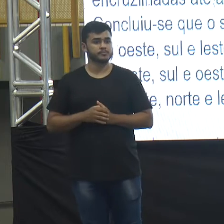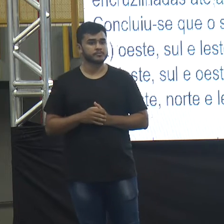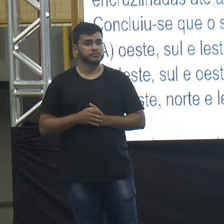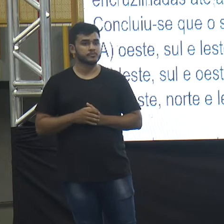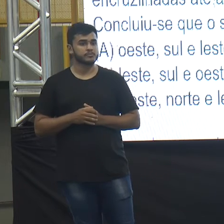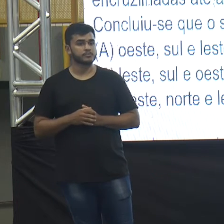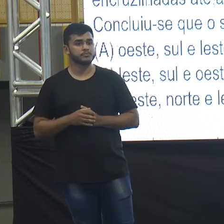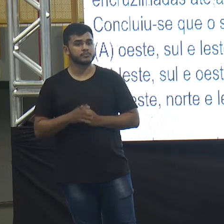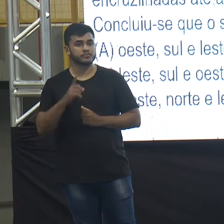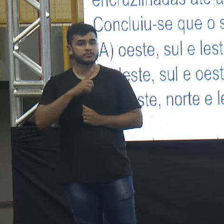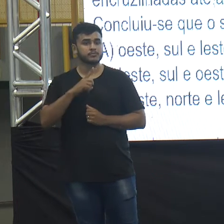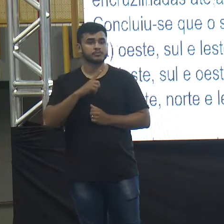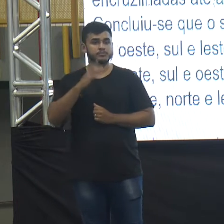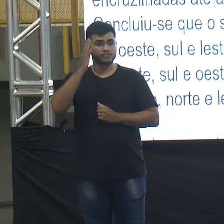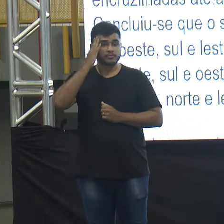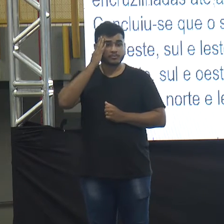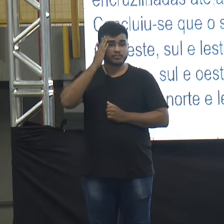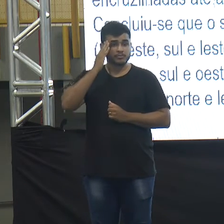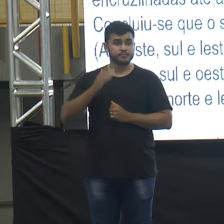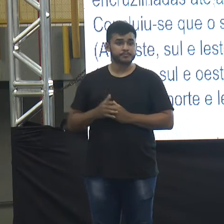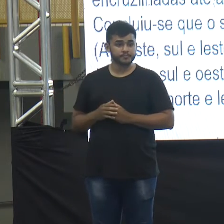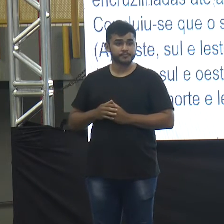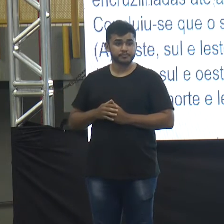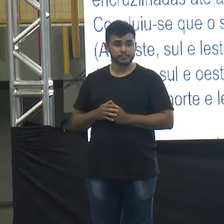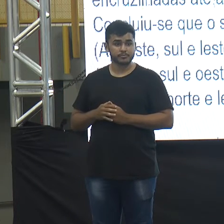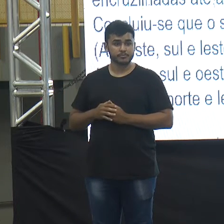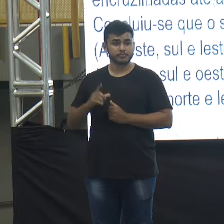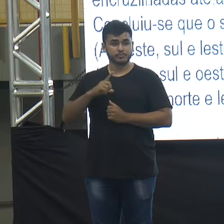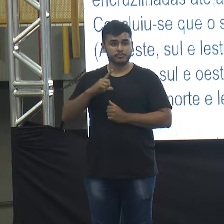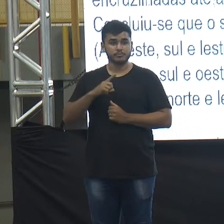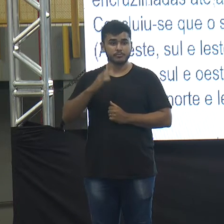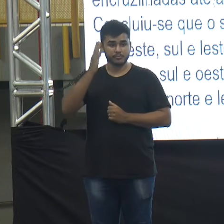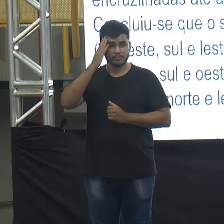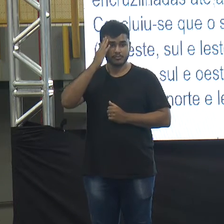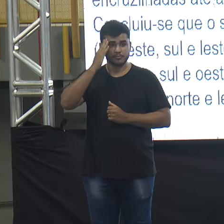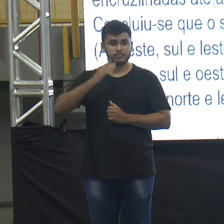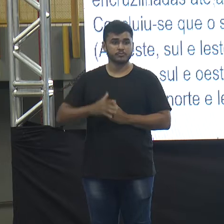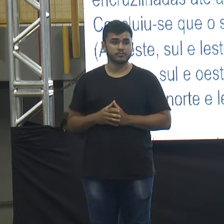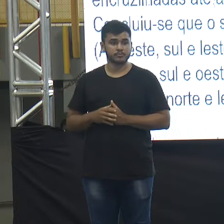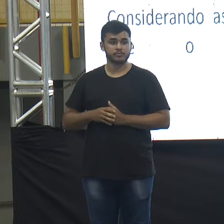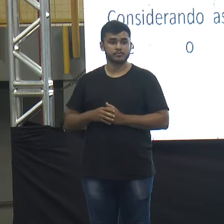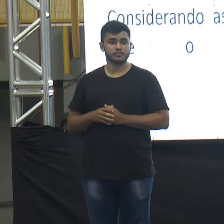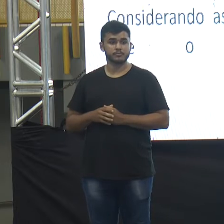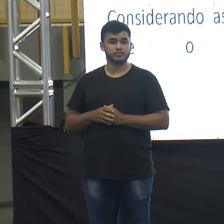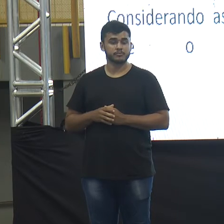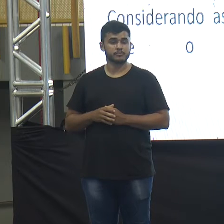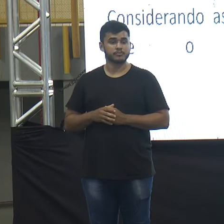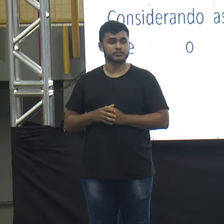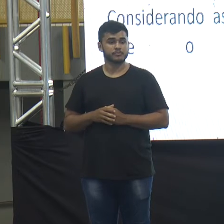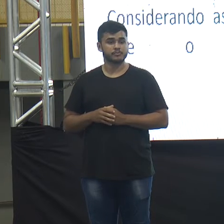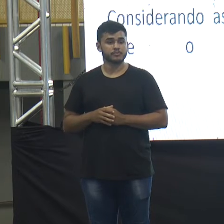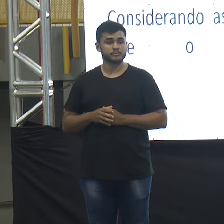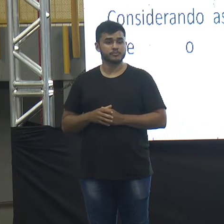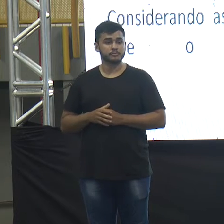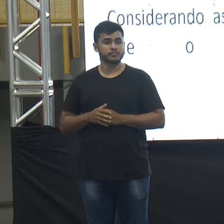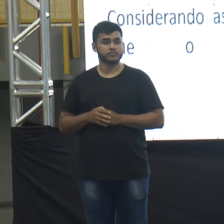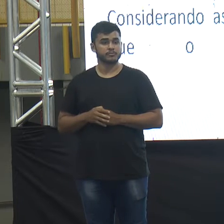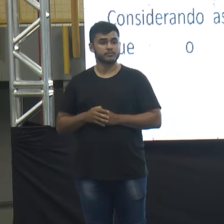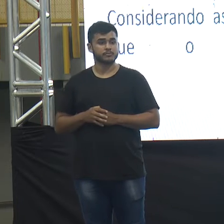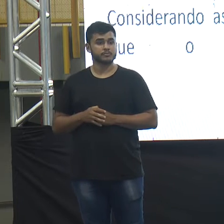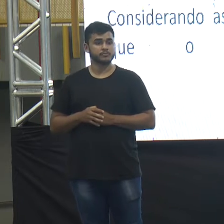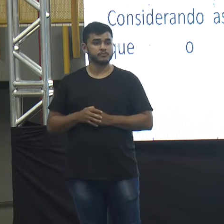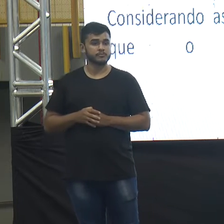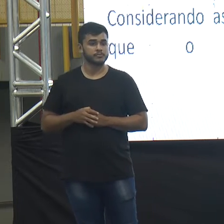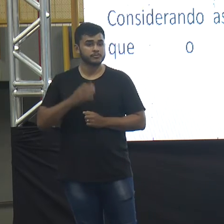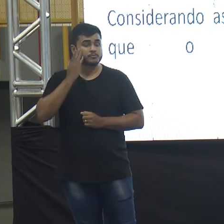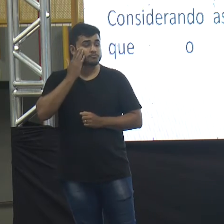Professor, entendido, né? Precisa repetir? Não, é fácil, é fácil. Outra, essa aqui é